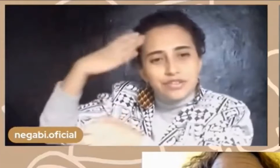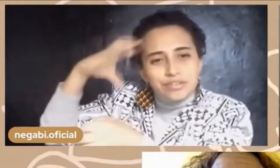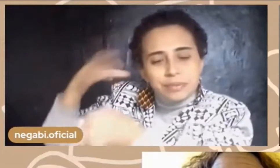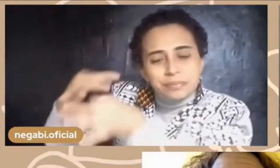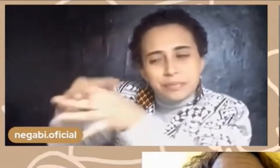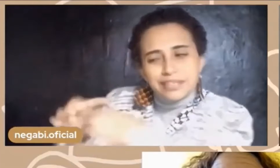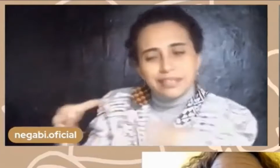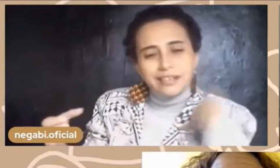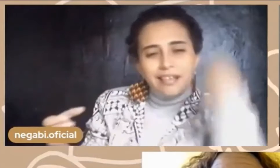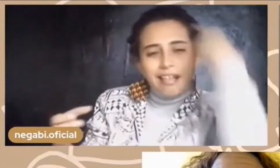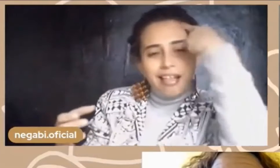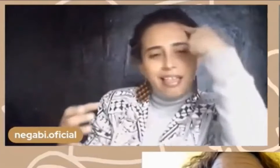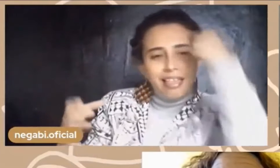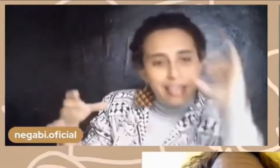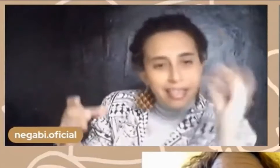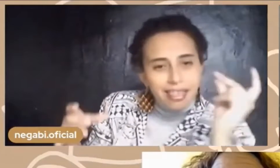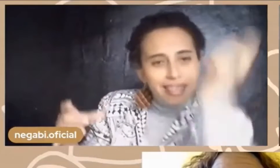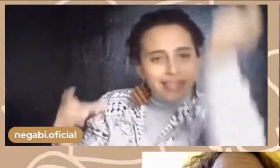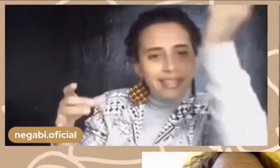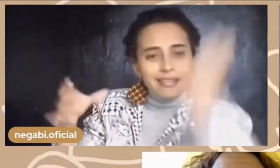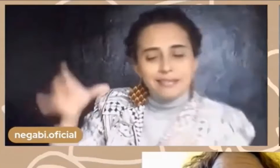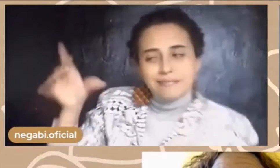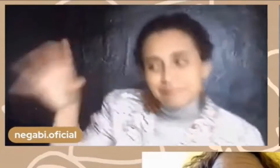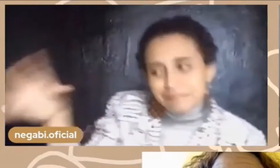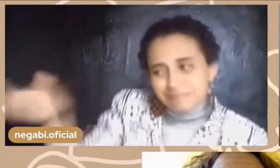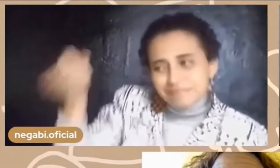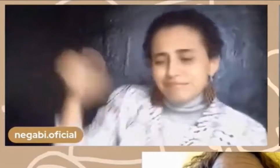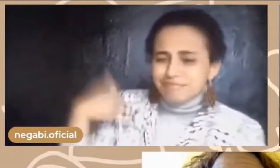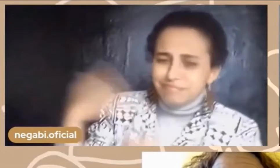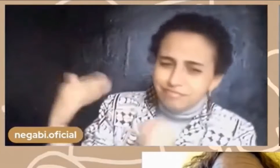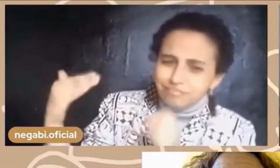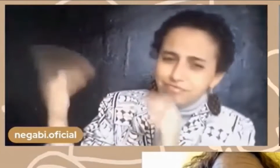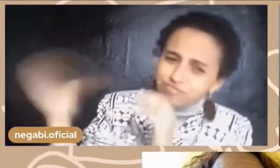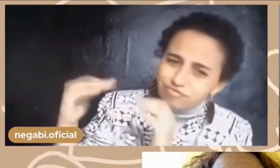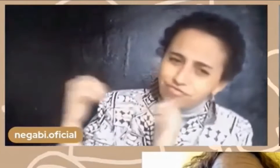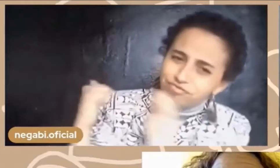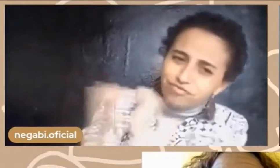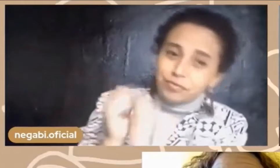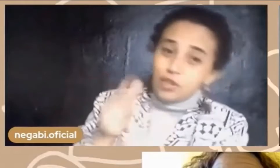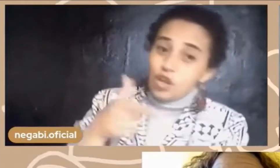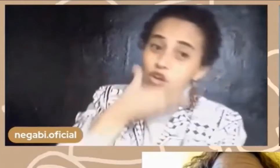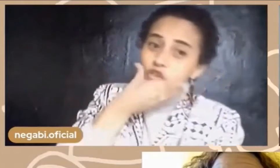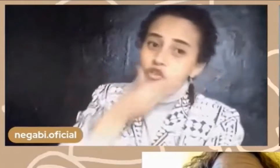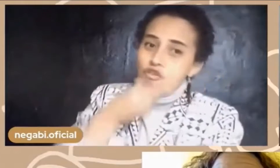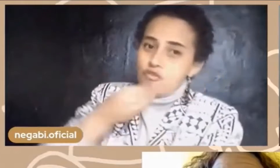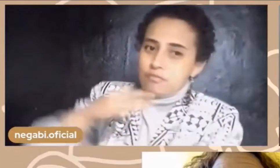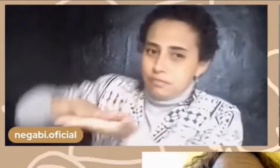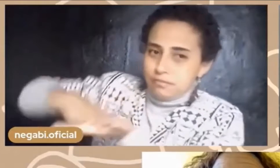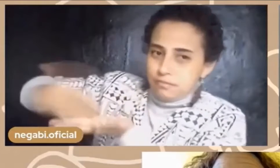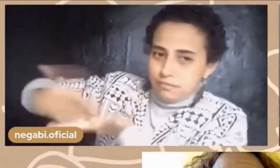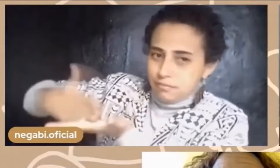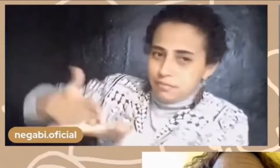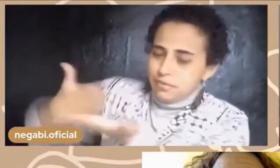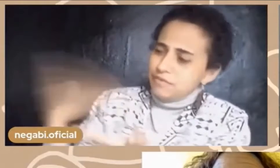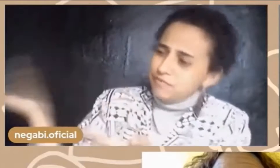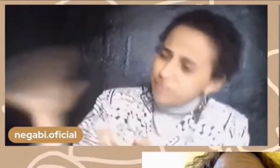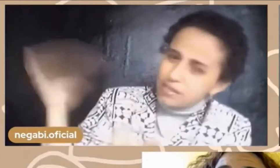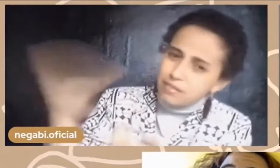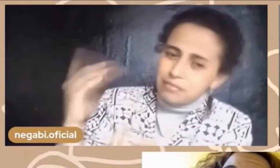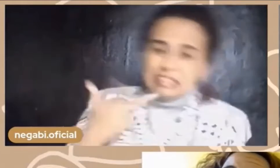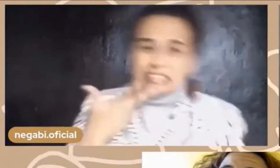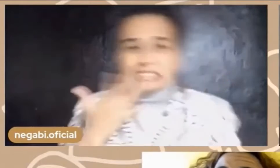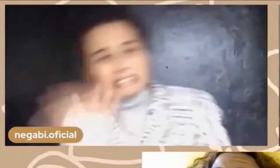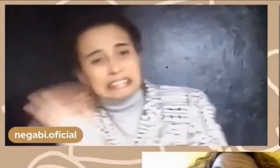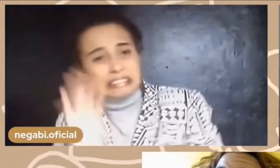amigos intérpretes, né? Porque é um meio muito pequeno aqui em Curitiba. E eu tive esse insight de ir conversar junto com os meus